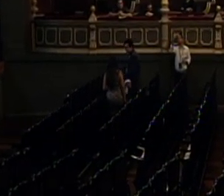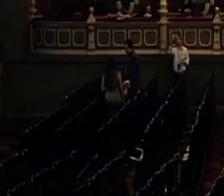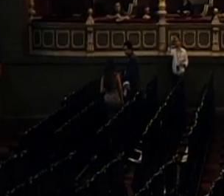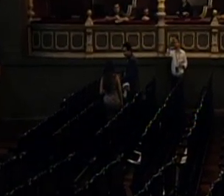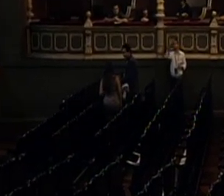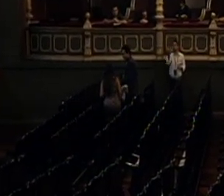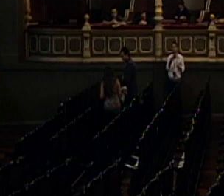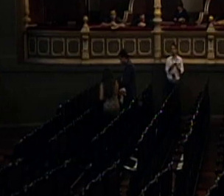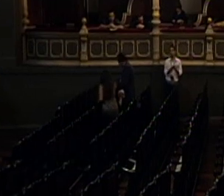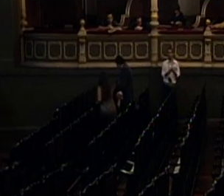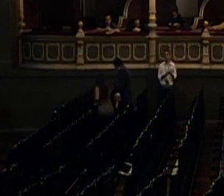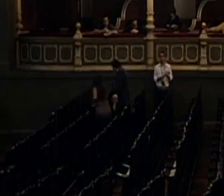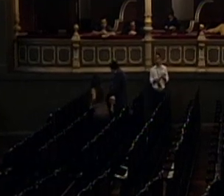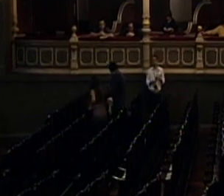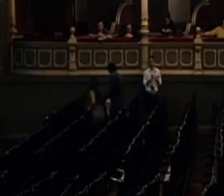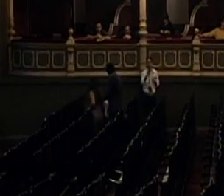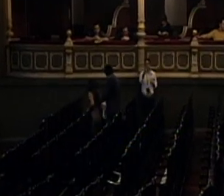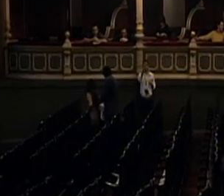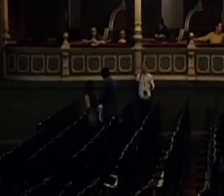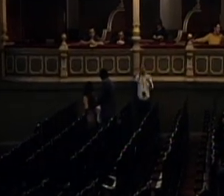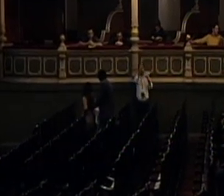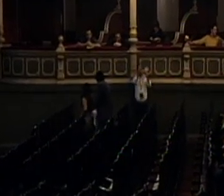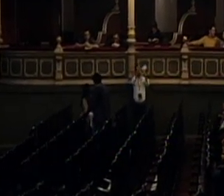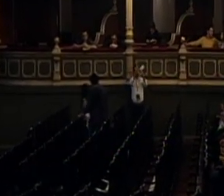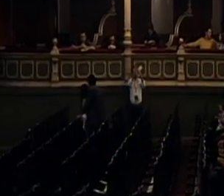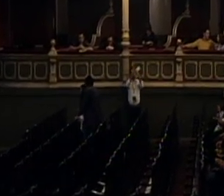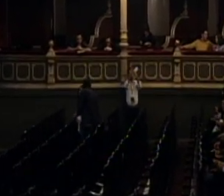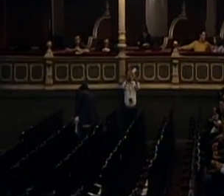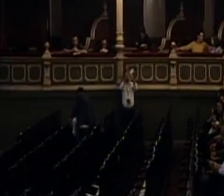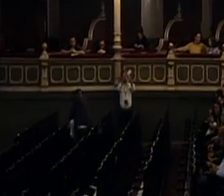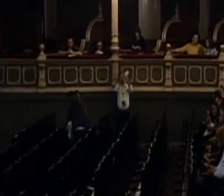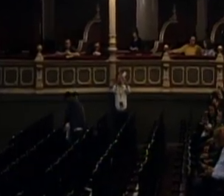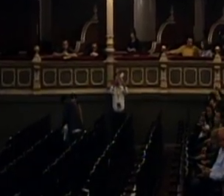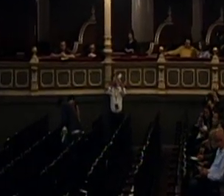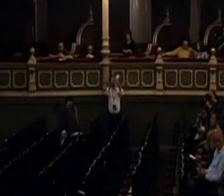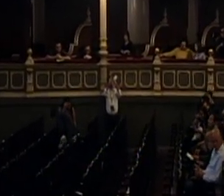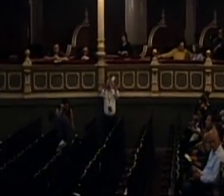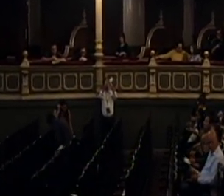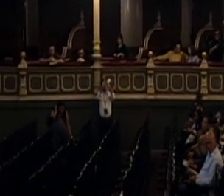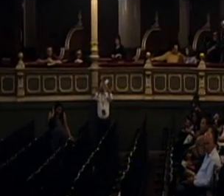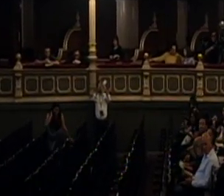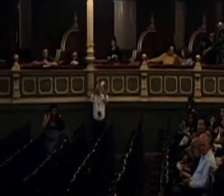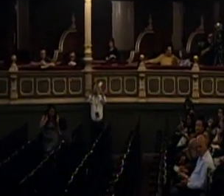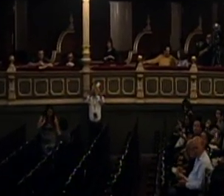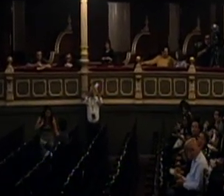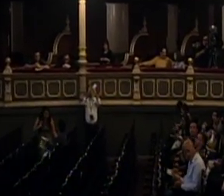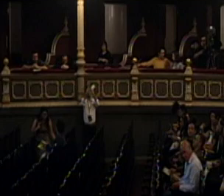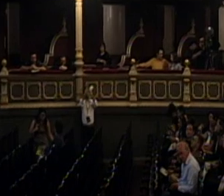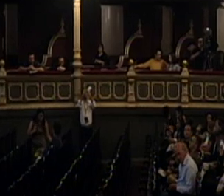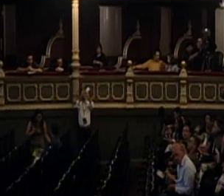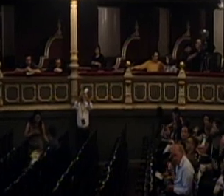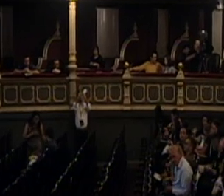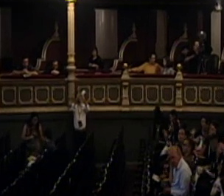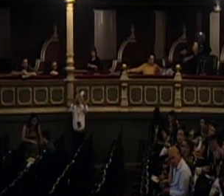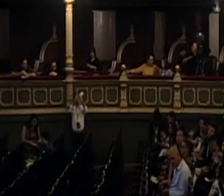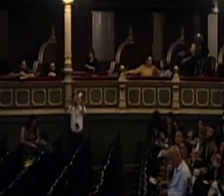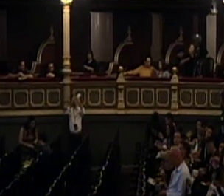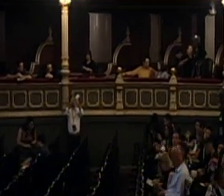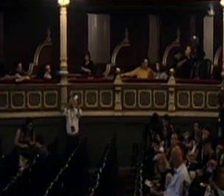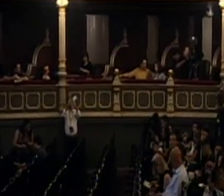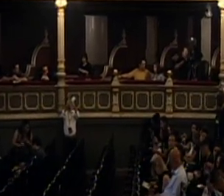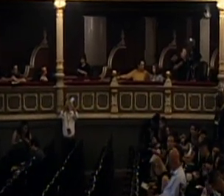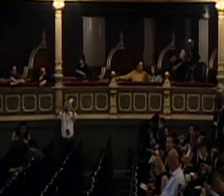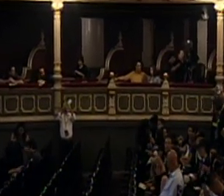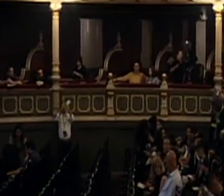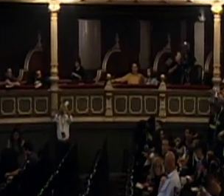Marco Lumière, el Complejo Anfiteatro CENAC, Torre Grande y Torre Pequeña. Todos estos lugares van a ser sede de este Festival Internacional de las